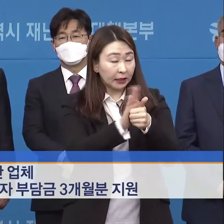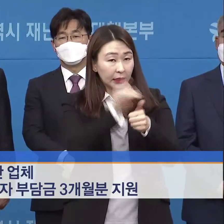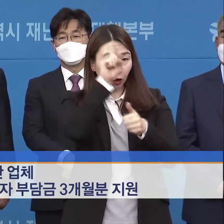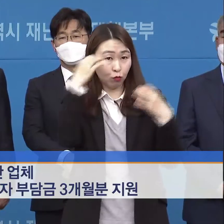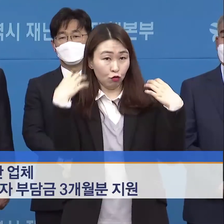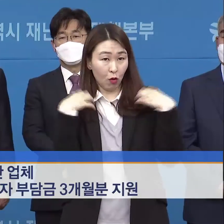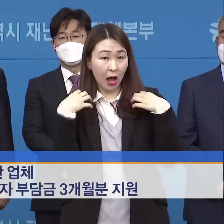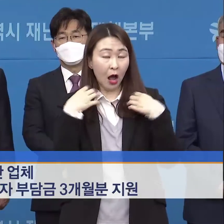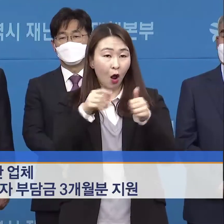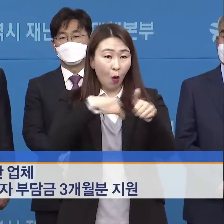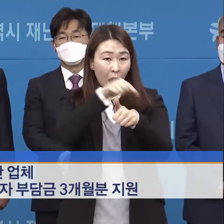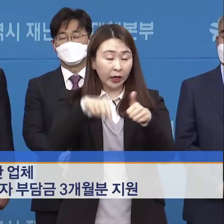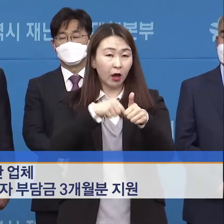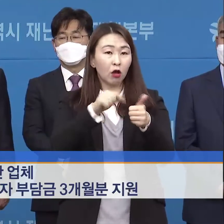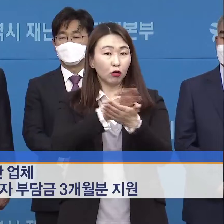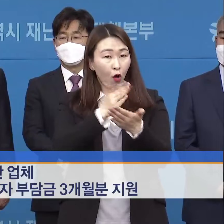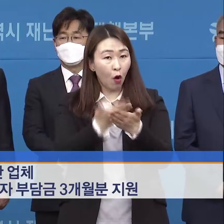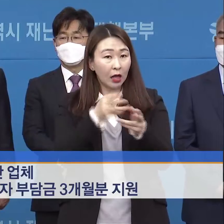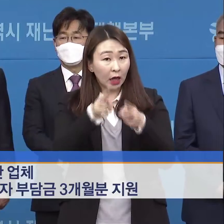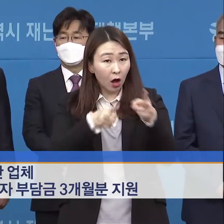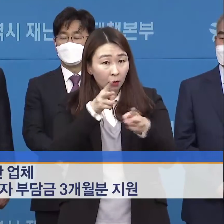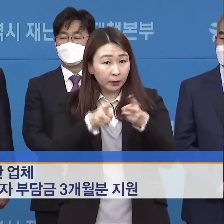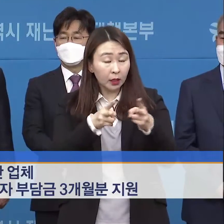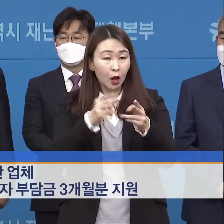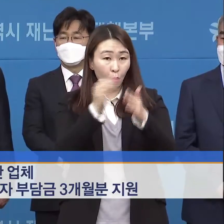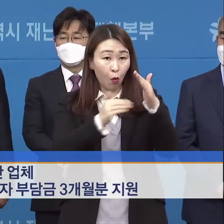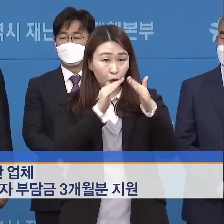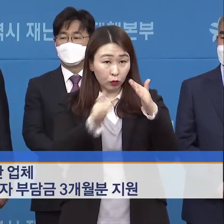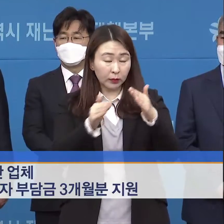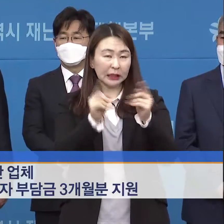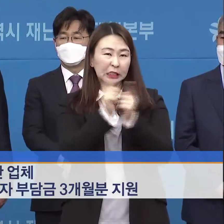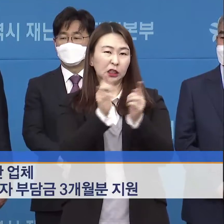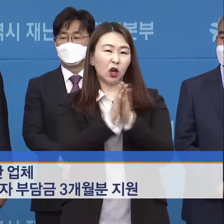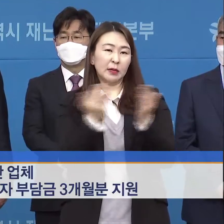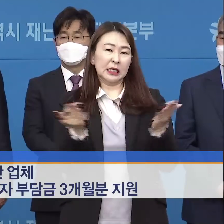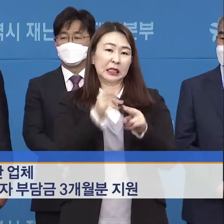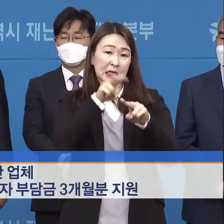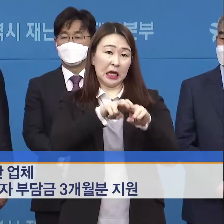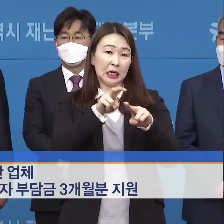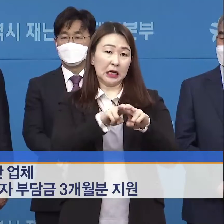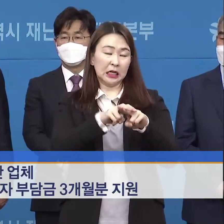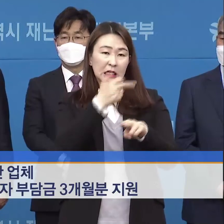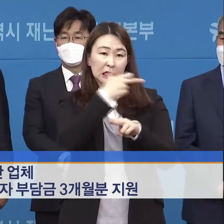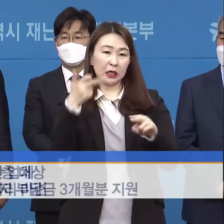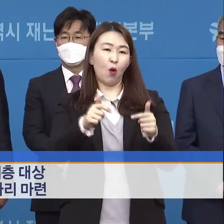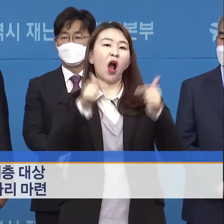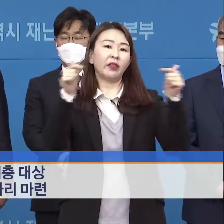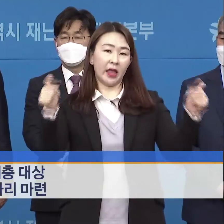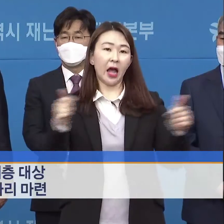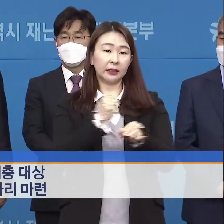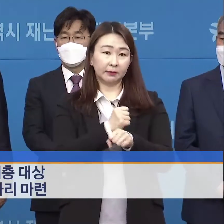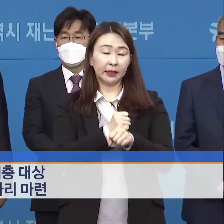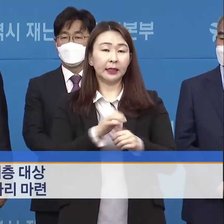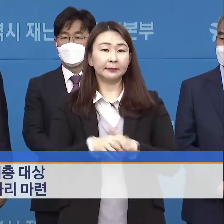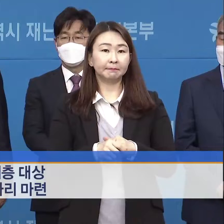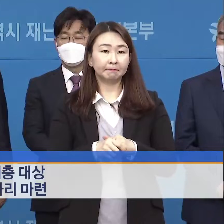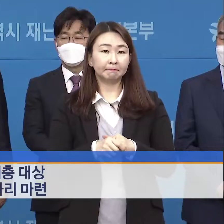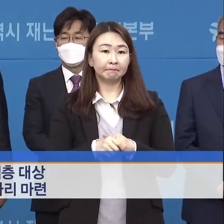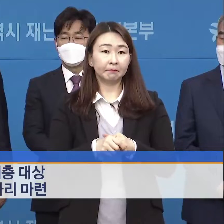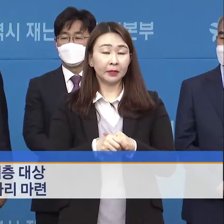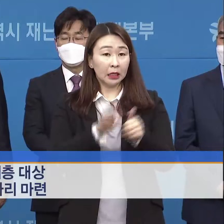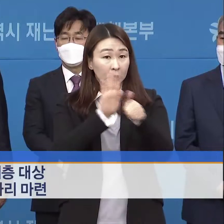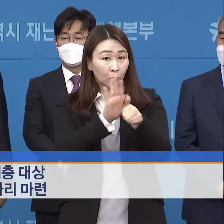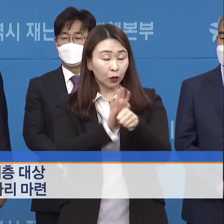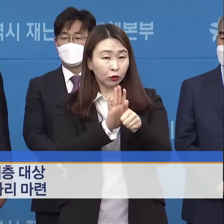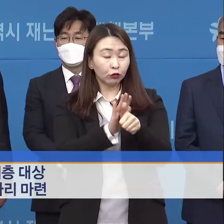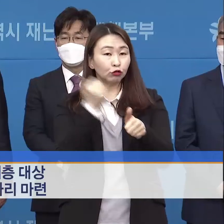정보화, 환경정화사업 등 공공부문 직접 일자리를 크게 확대하겠습니다.